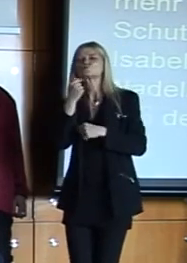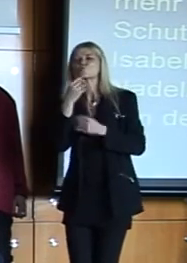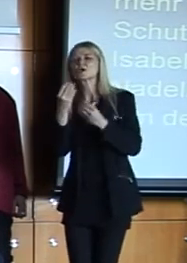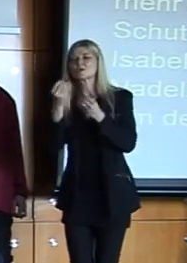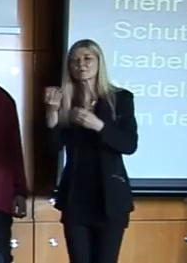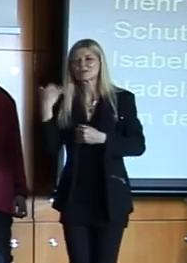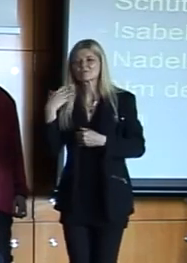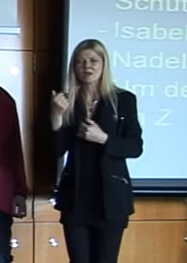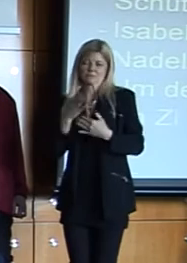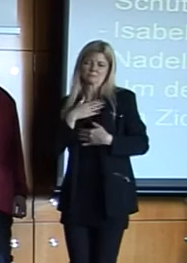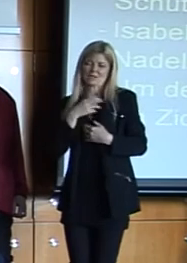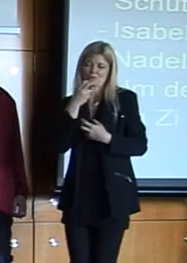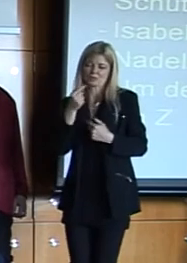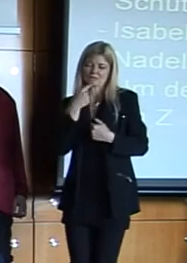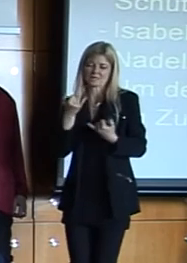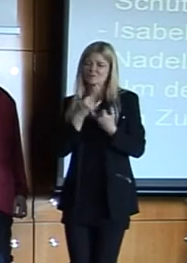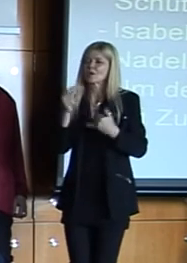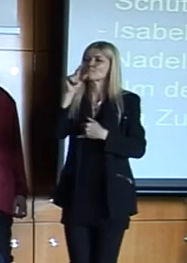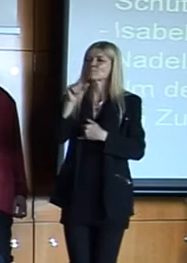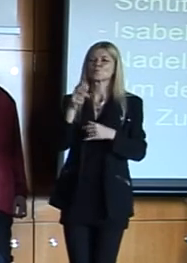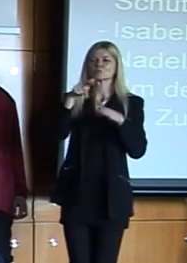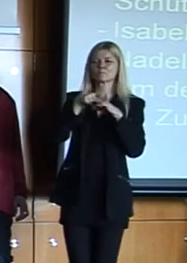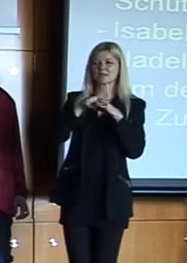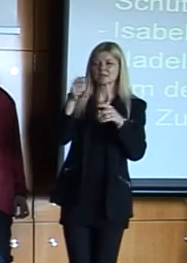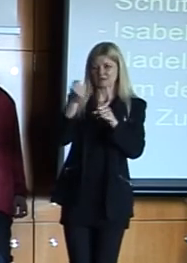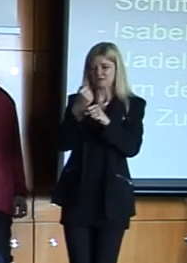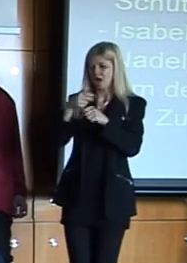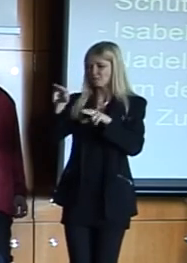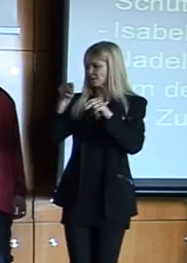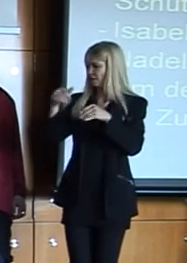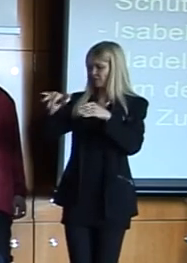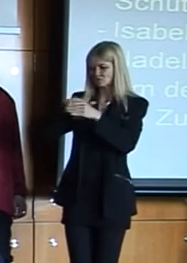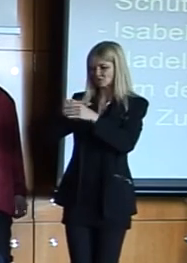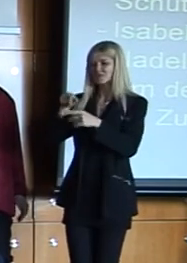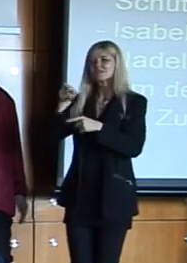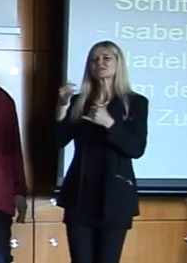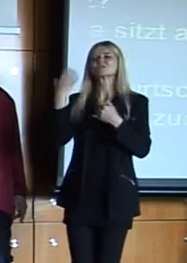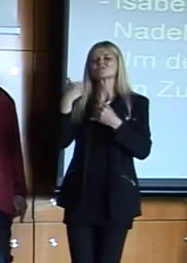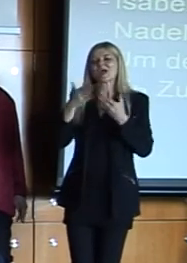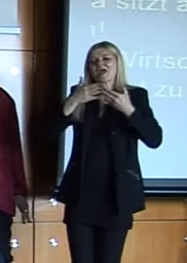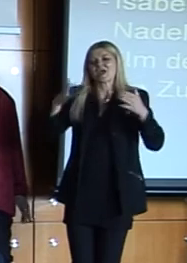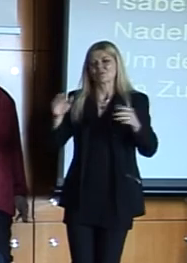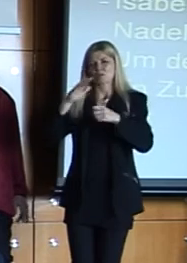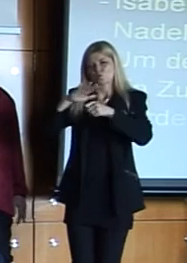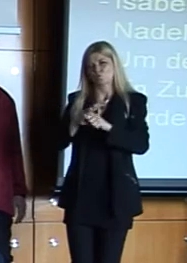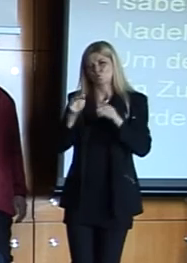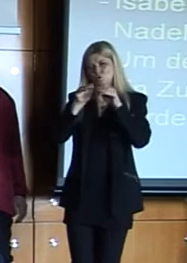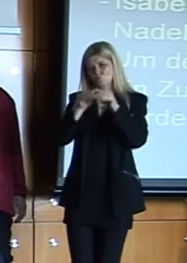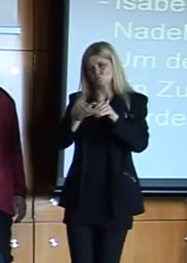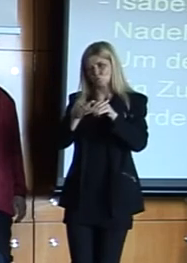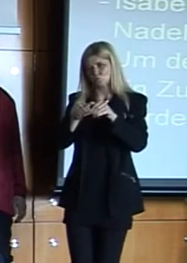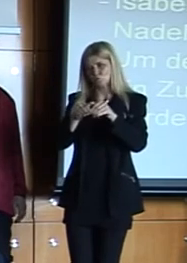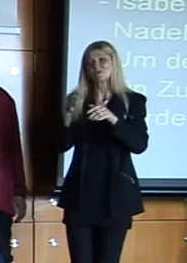Worten ausgedrückt, begünstigt behinderte Arbeitnehmer mehr einzustellen, hat es die Erweiterung des Kündigungsschutzes gegeben und man hat